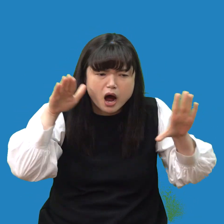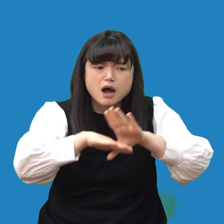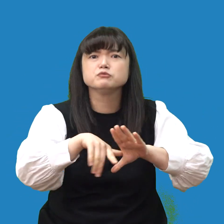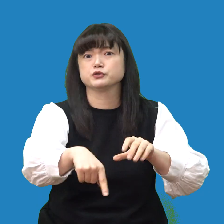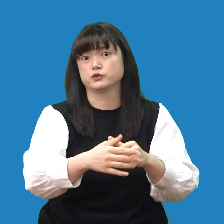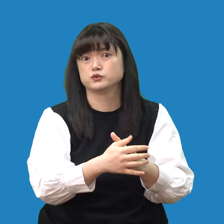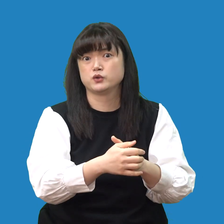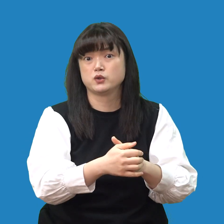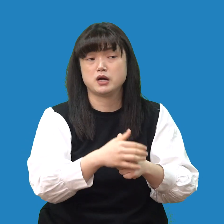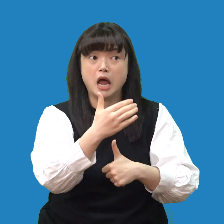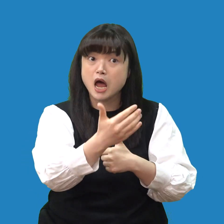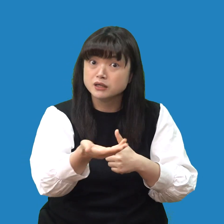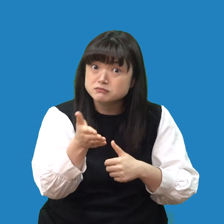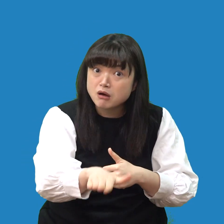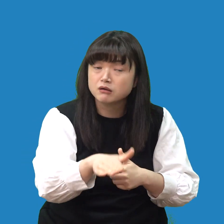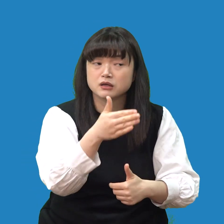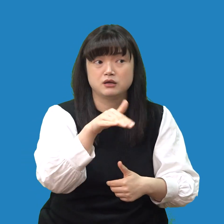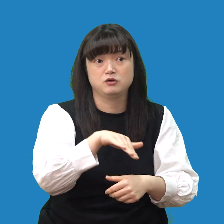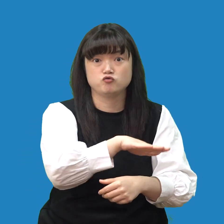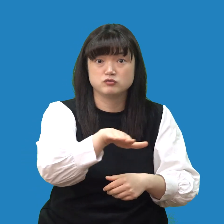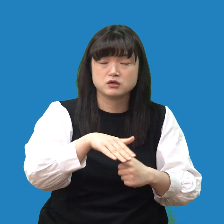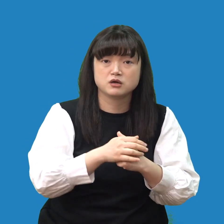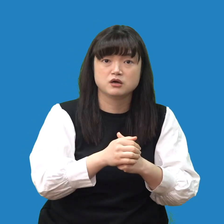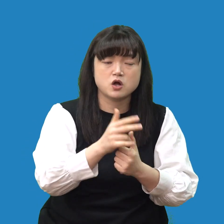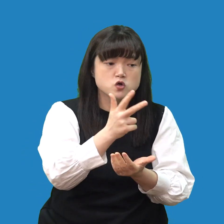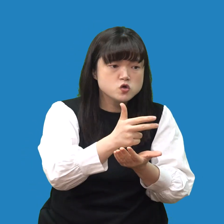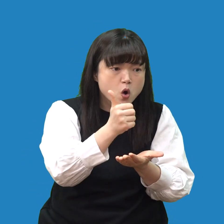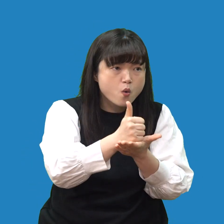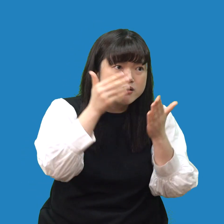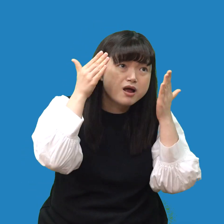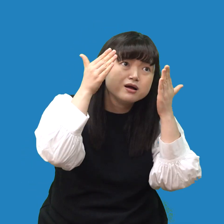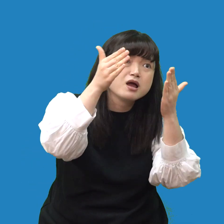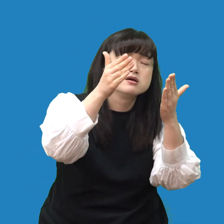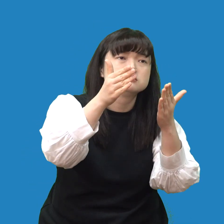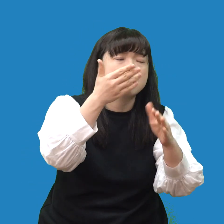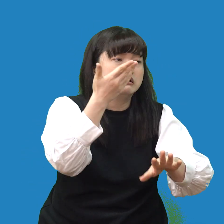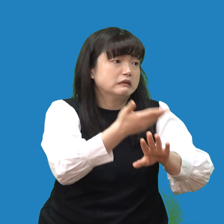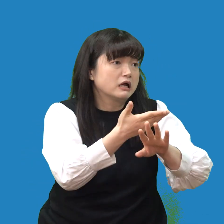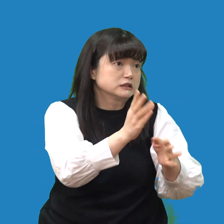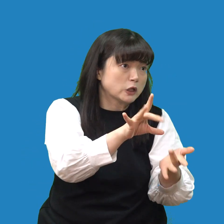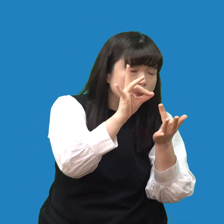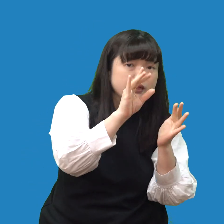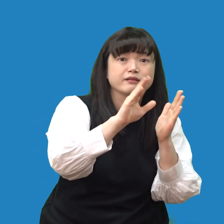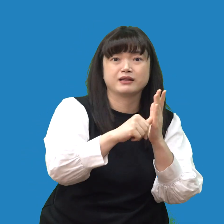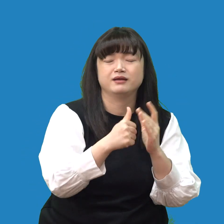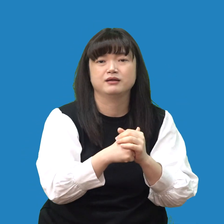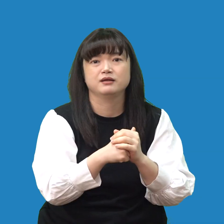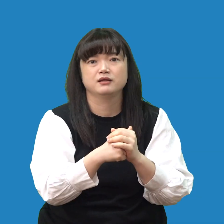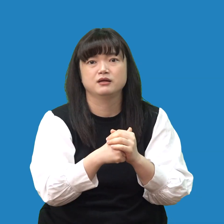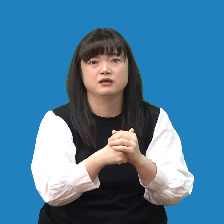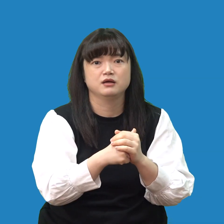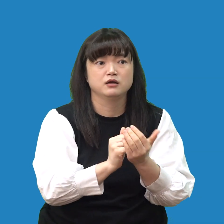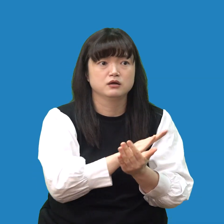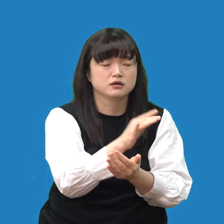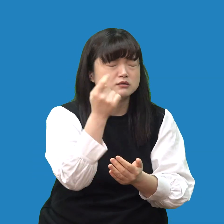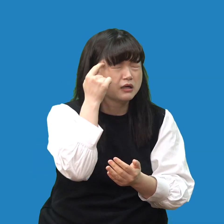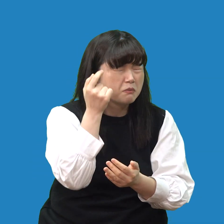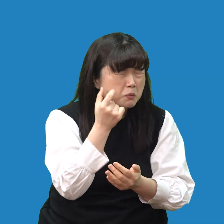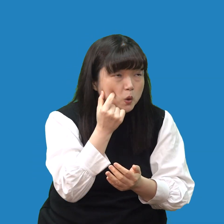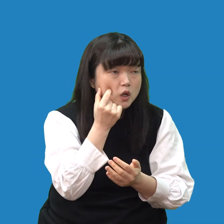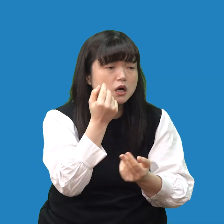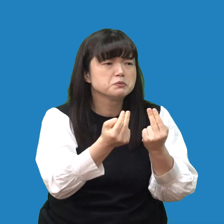암흑기였습니다. 하지만 우리가 이런 여호와를 향해서 다른 선택을 할 때 우리가 생각할 수 없는,